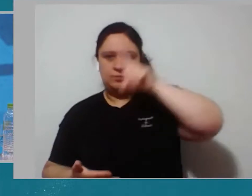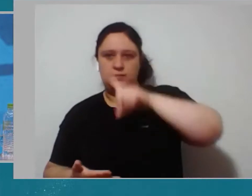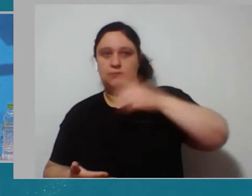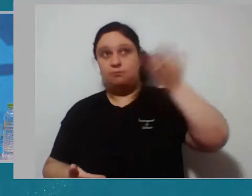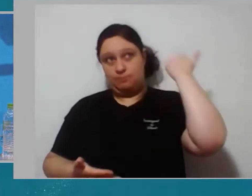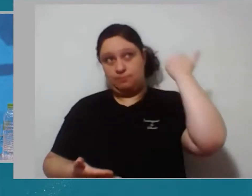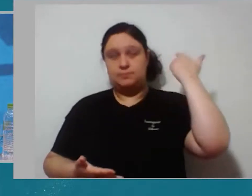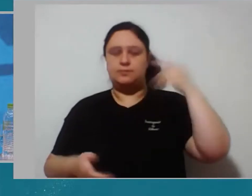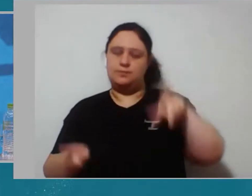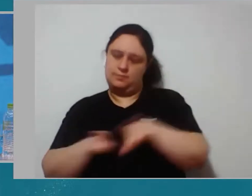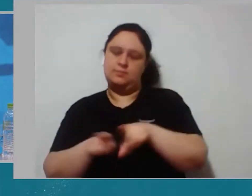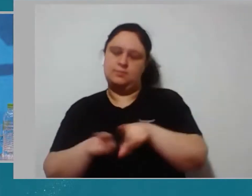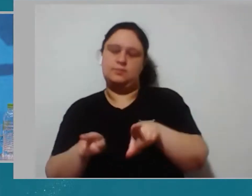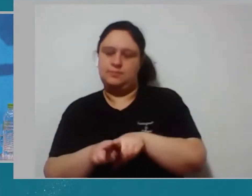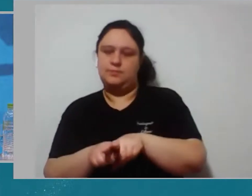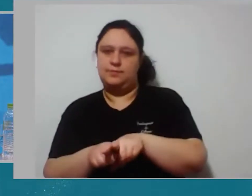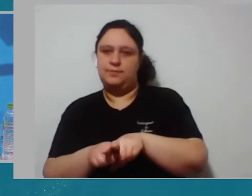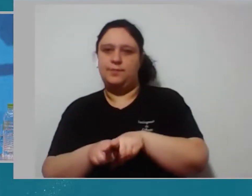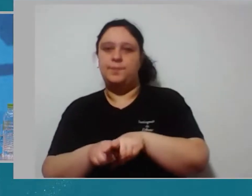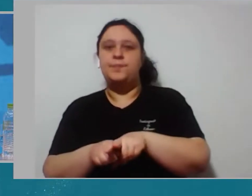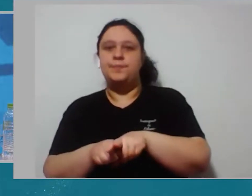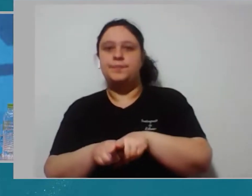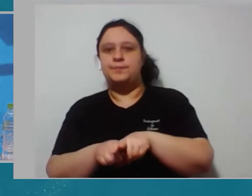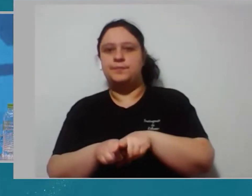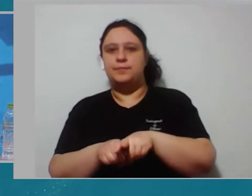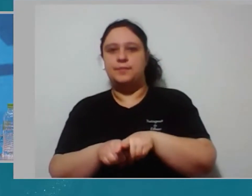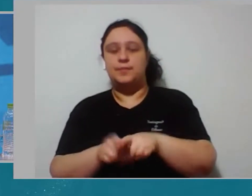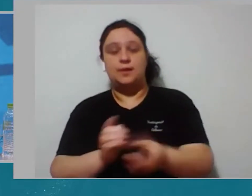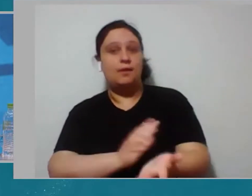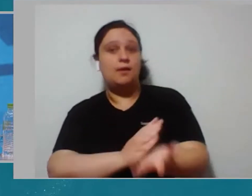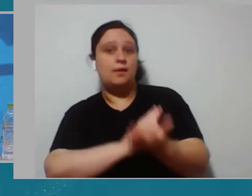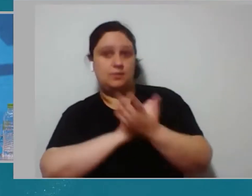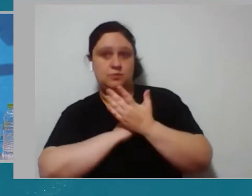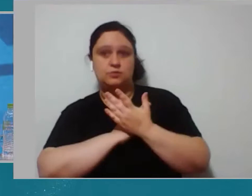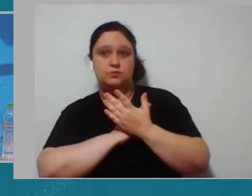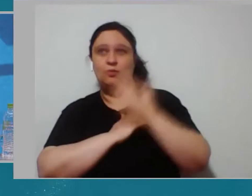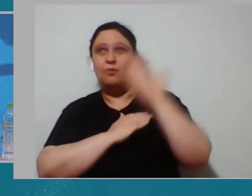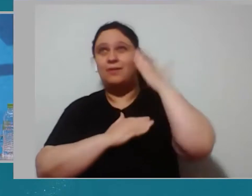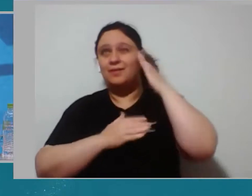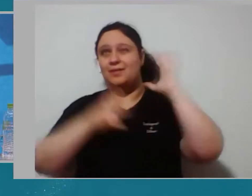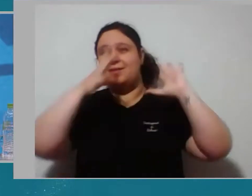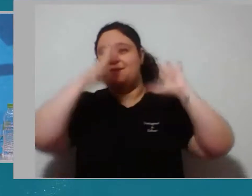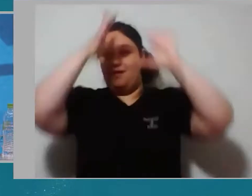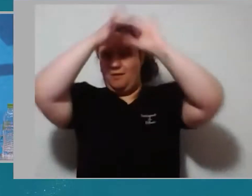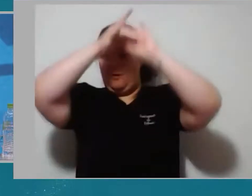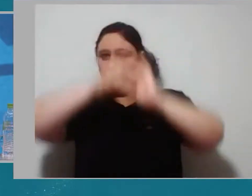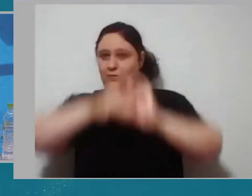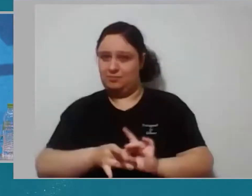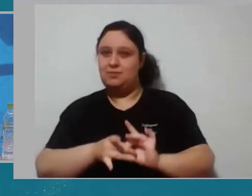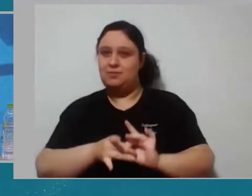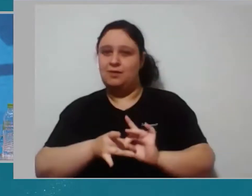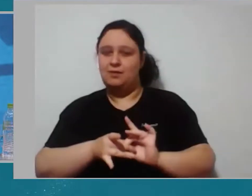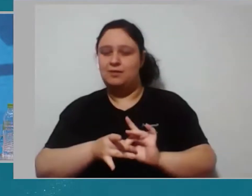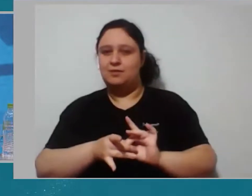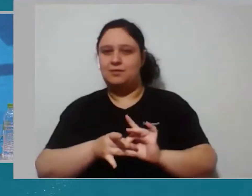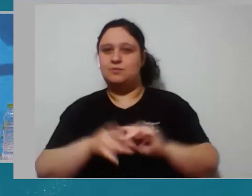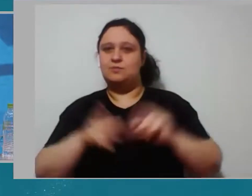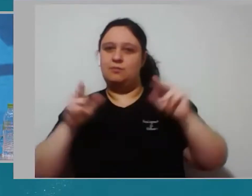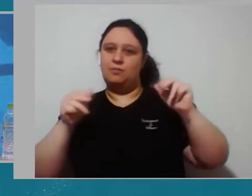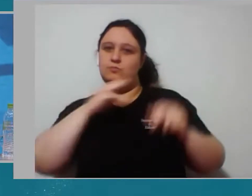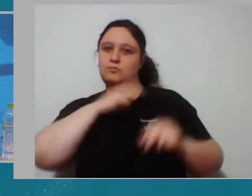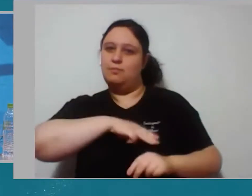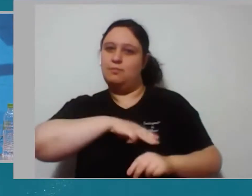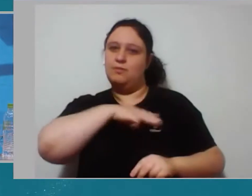deram uma contextualização muito boa sobre o livro de Mateus.